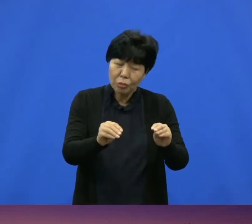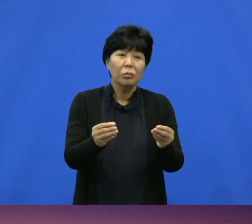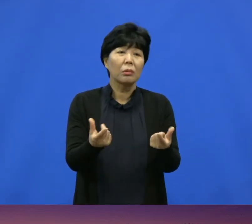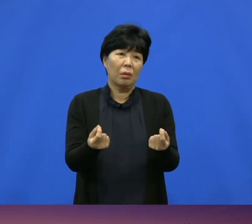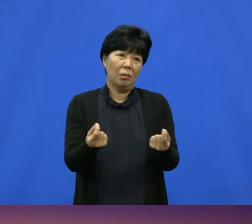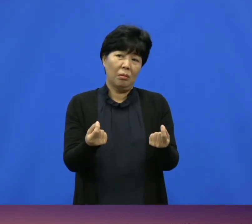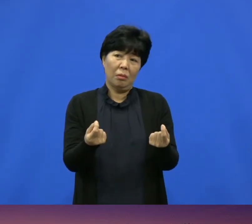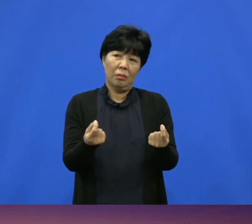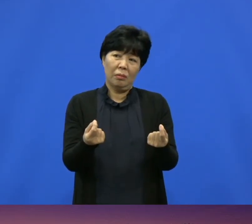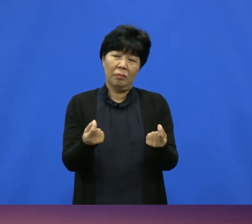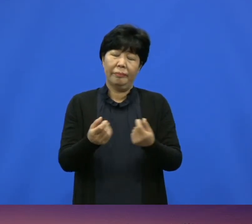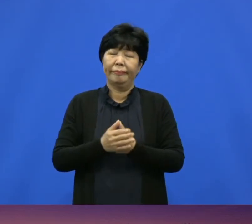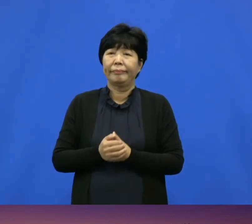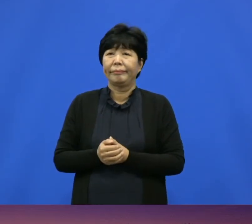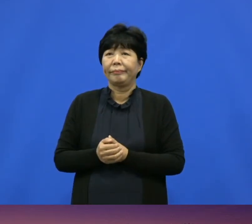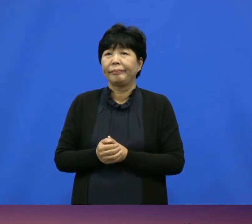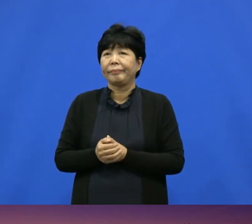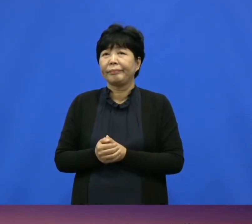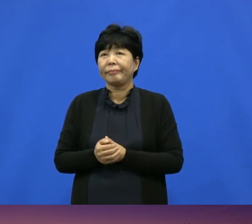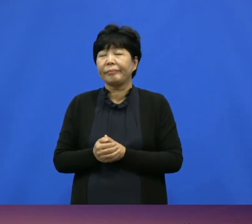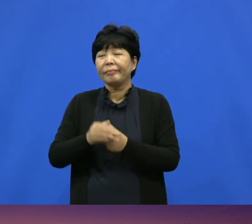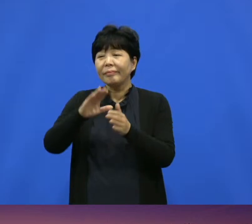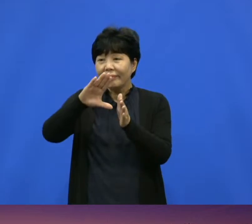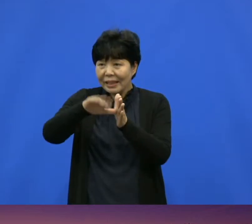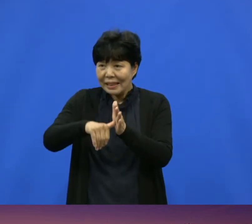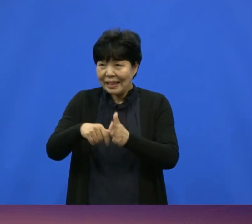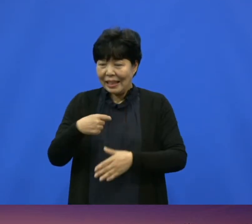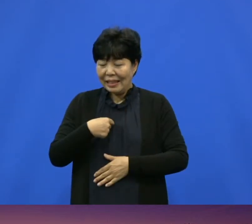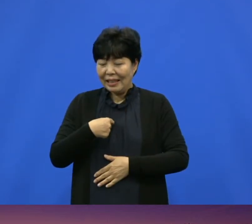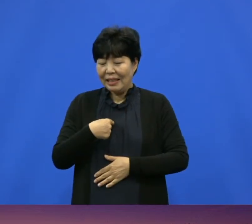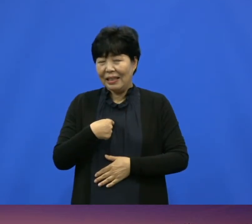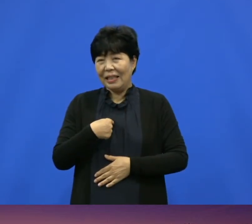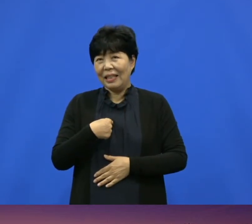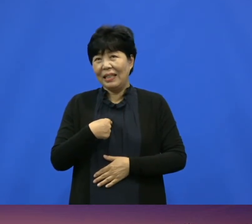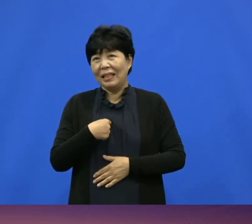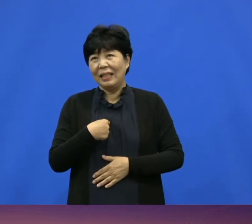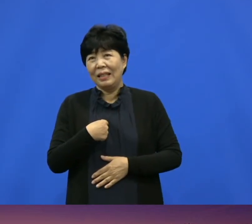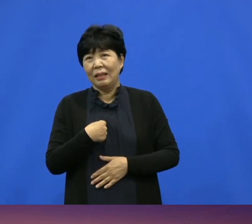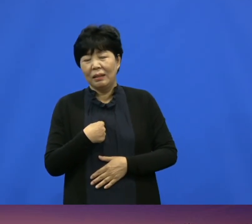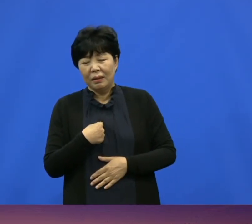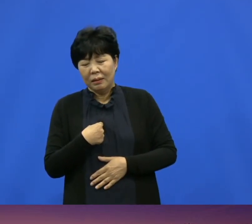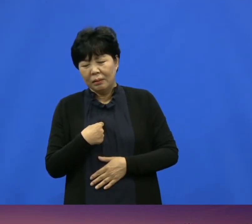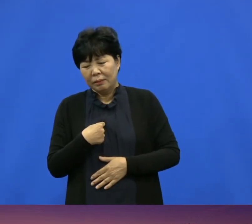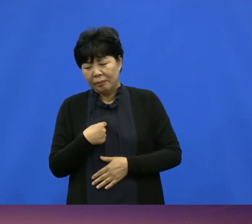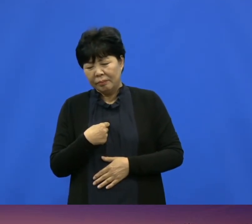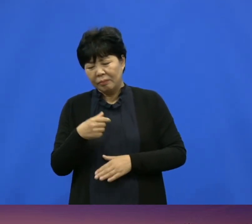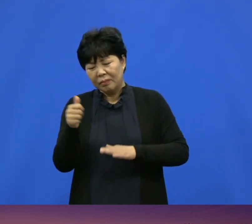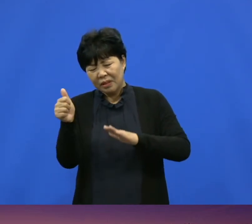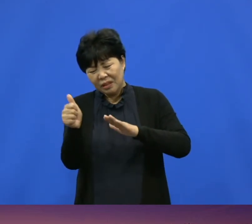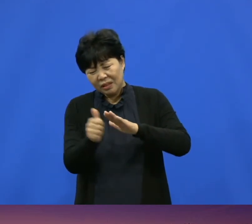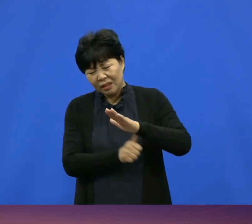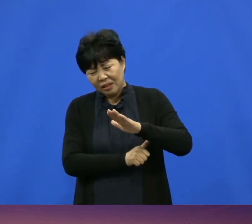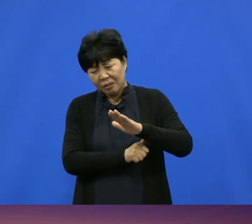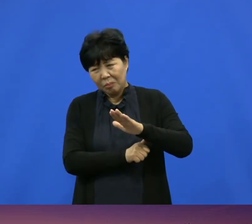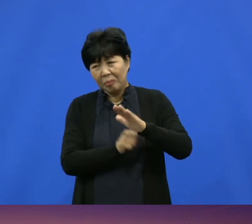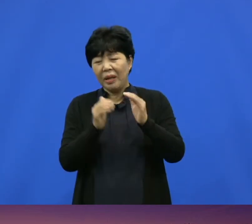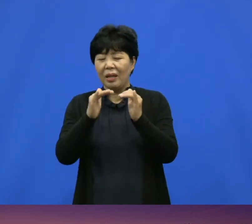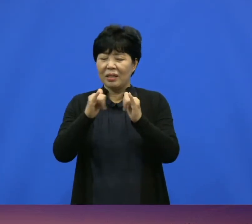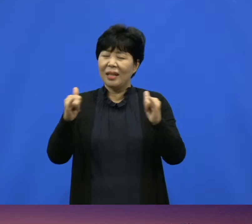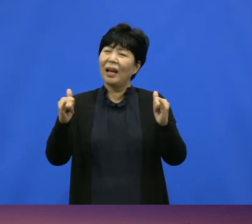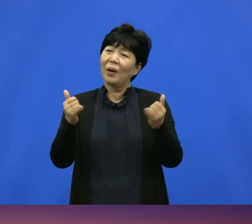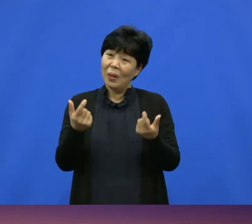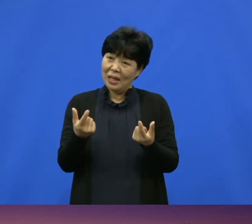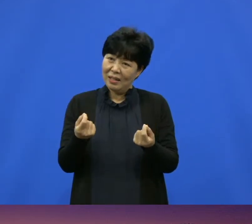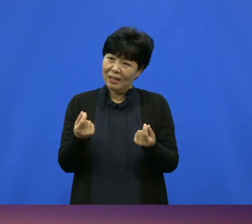사람이 못합니다. 그때 어떻게 해요? 자신을 사람들은 실패자로 몰아가요. 아, 나